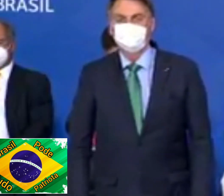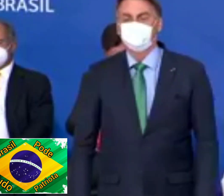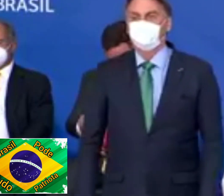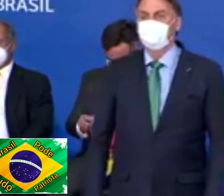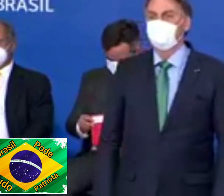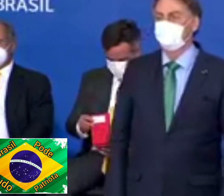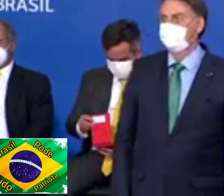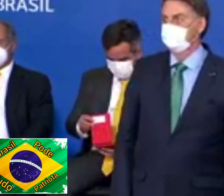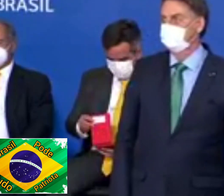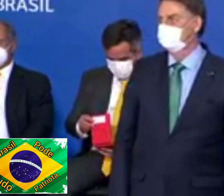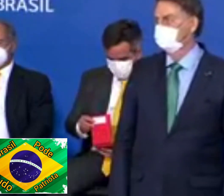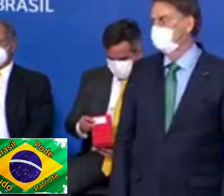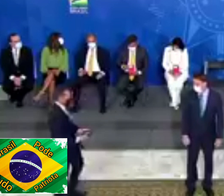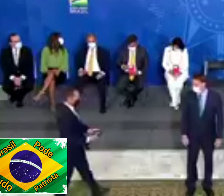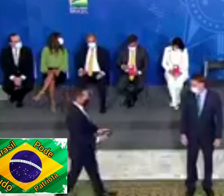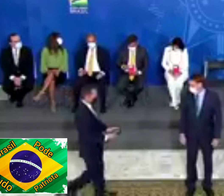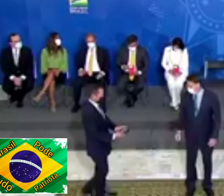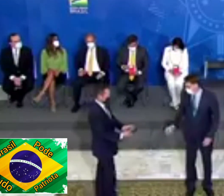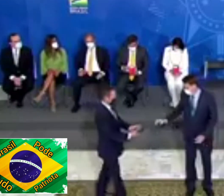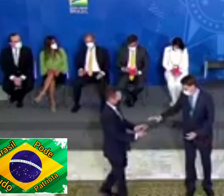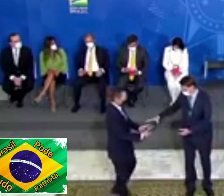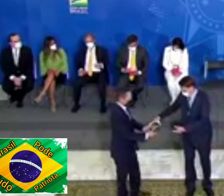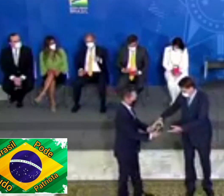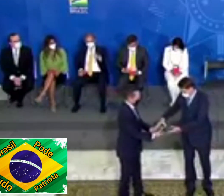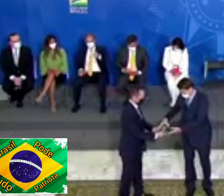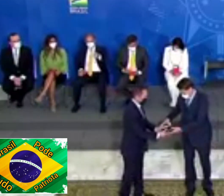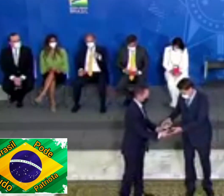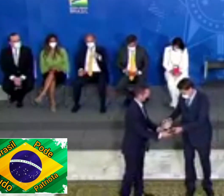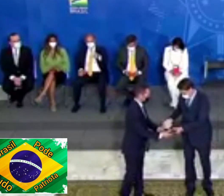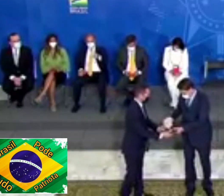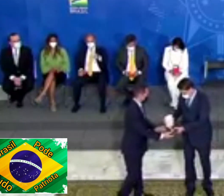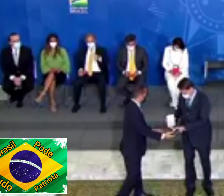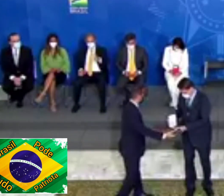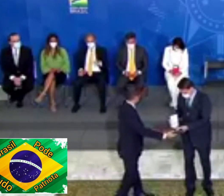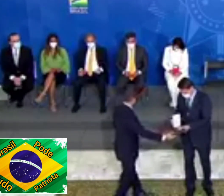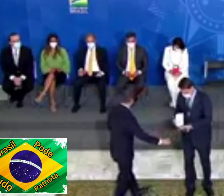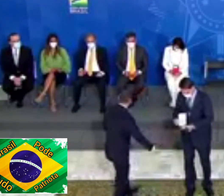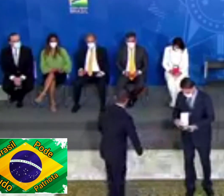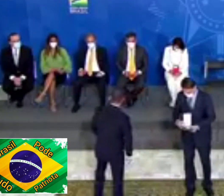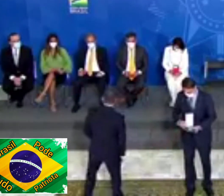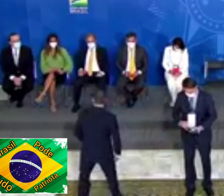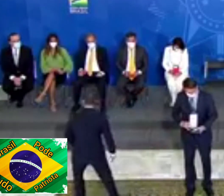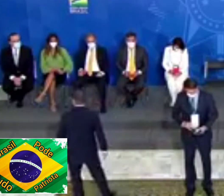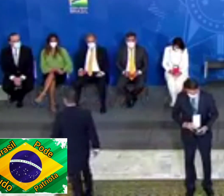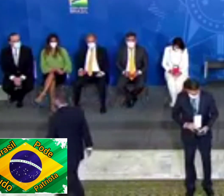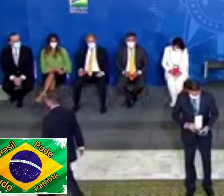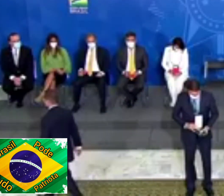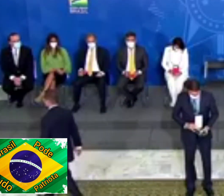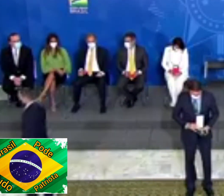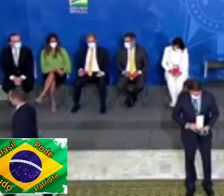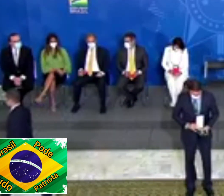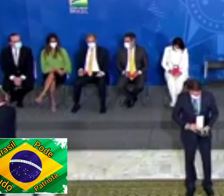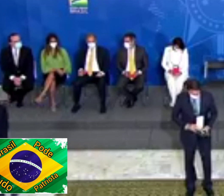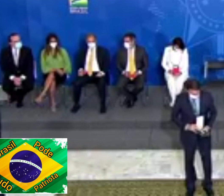E na classe de grande oficial da Ordem do Mérito Médico, os seguintes